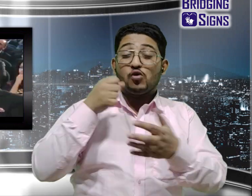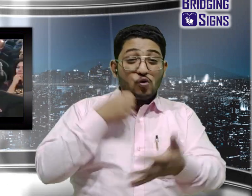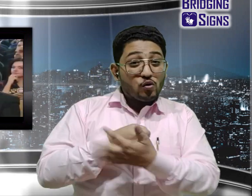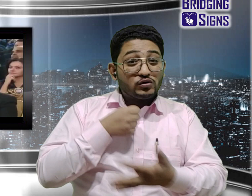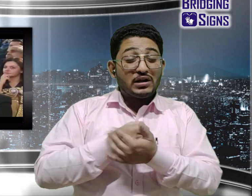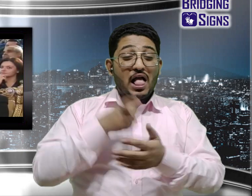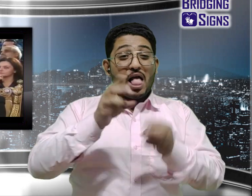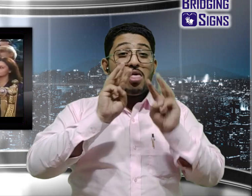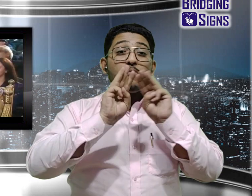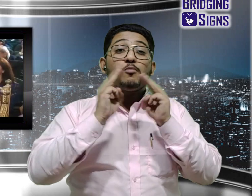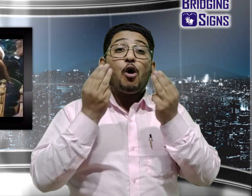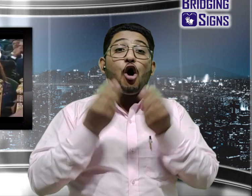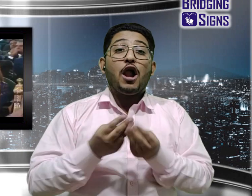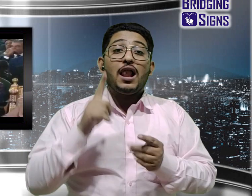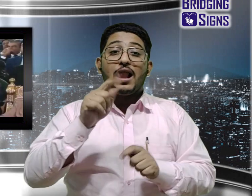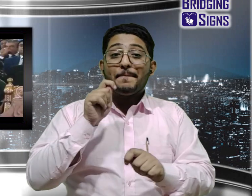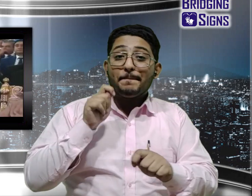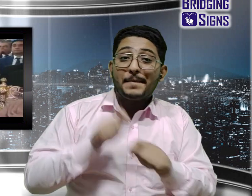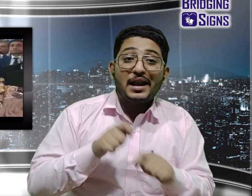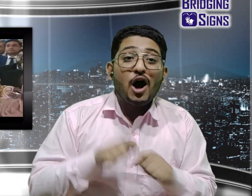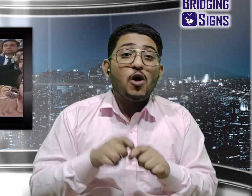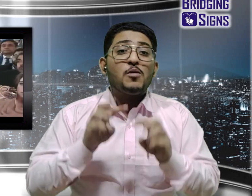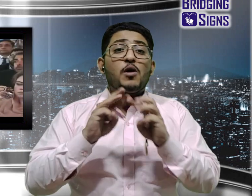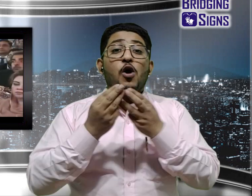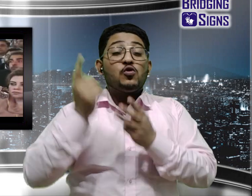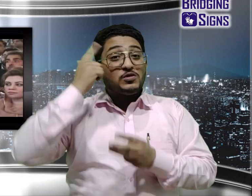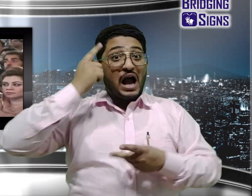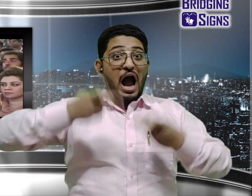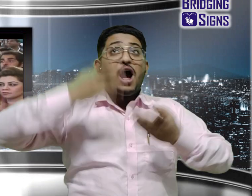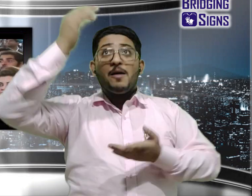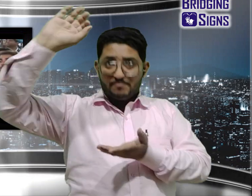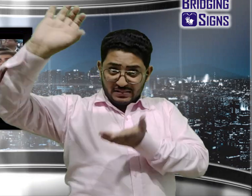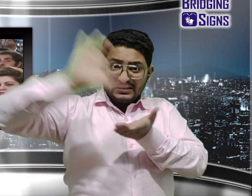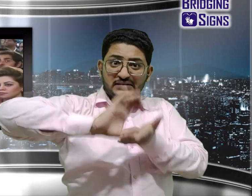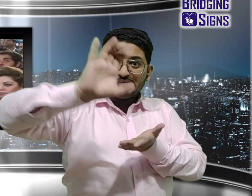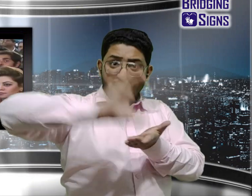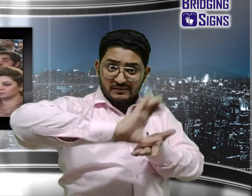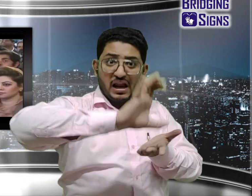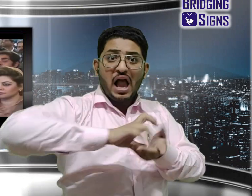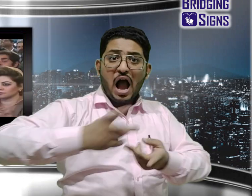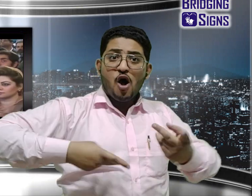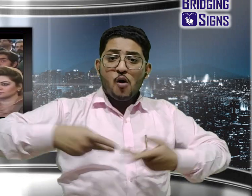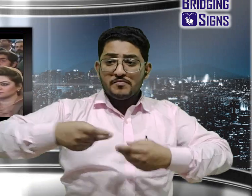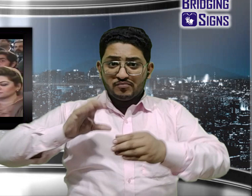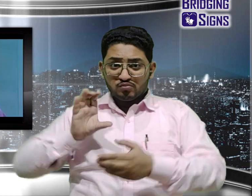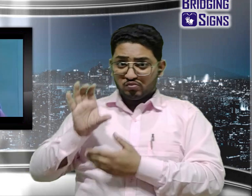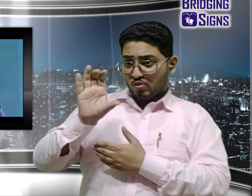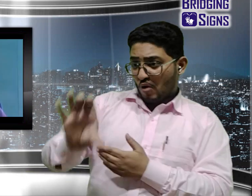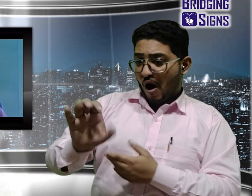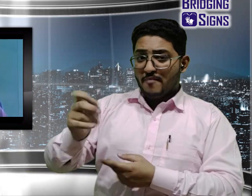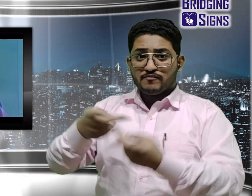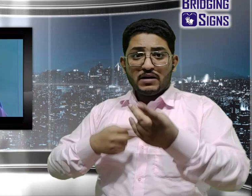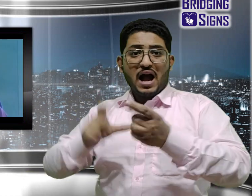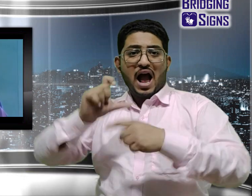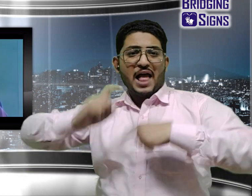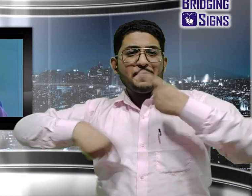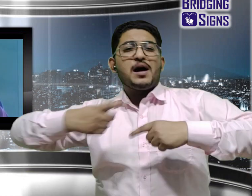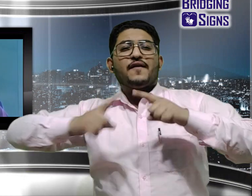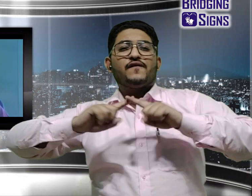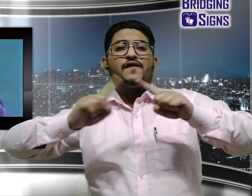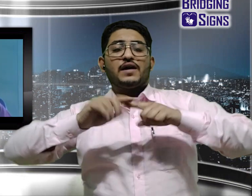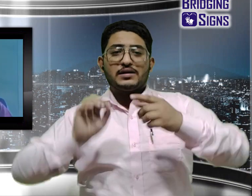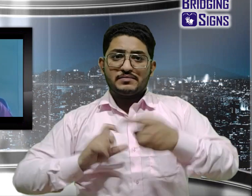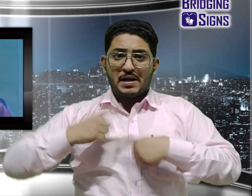एक इन्वायरमेंट ऐसी पैदा करें कि इन्वेस्टर्स कंफर्टेबल फील करें कि वो आके पैसे इन्वेस्ट कर सकें कंपनीज के